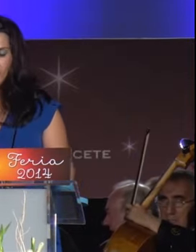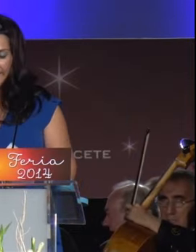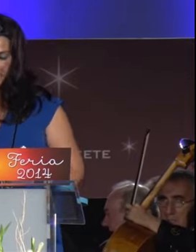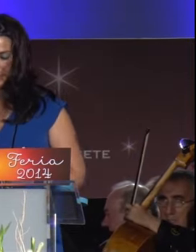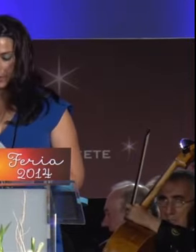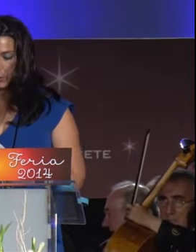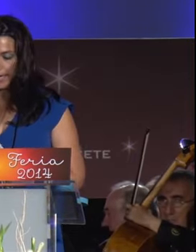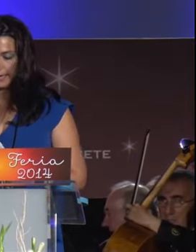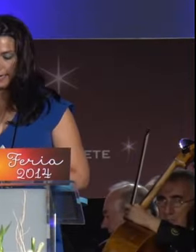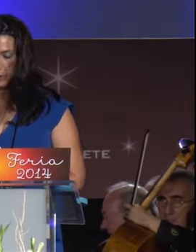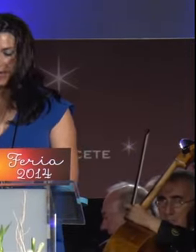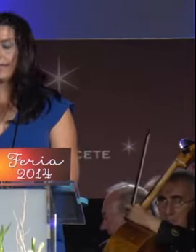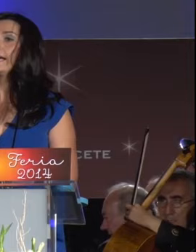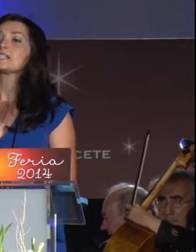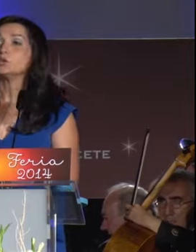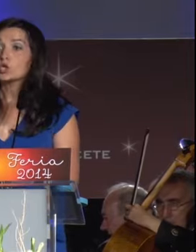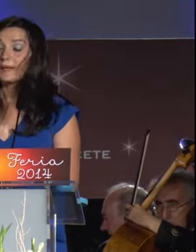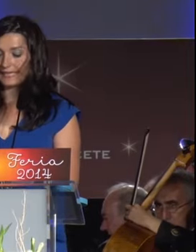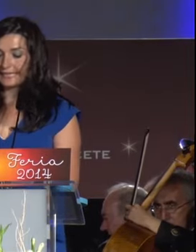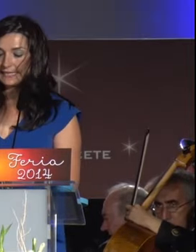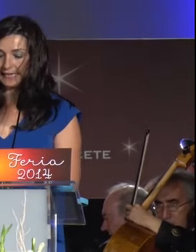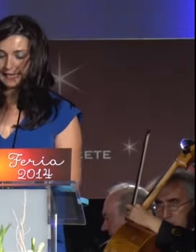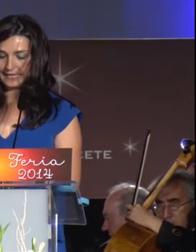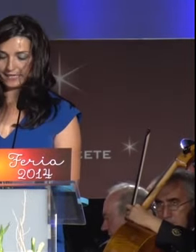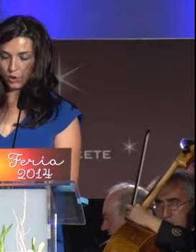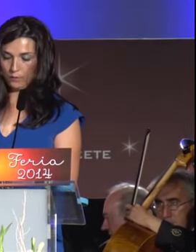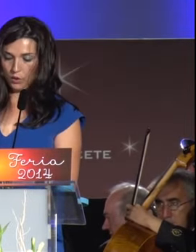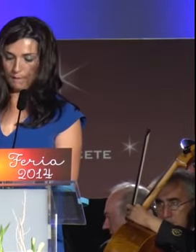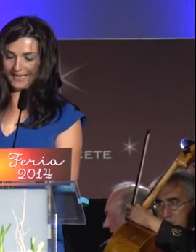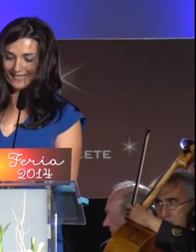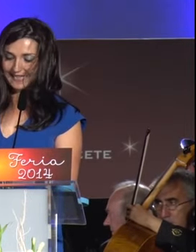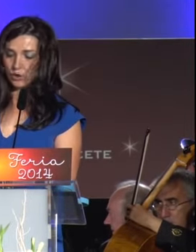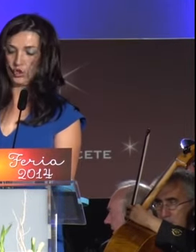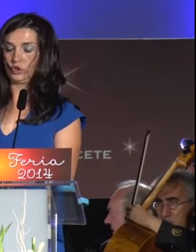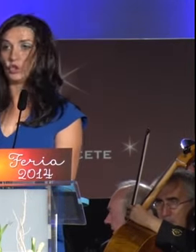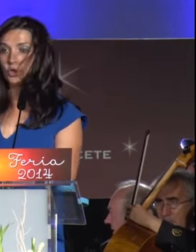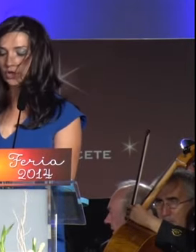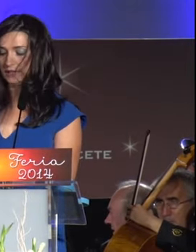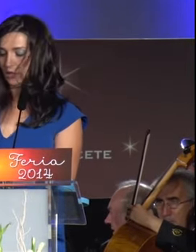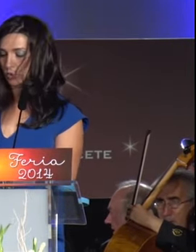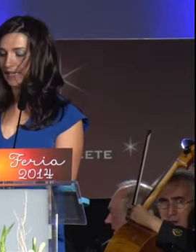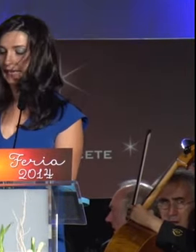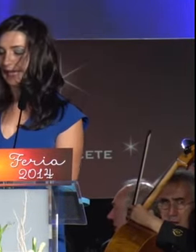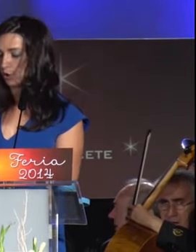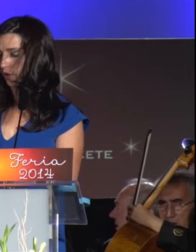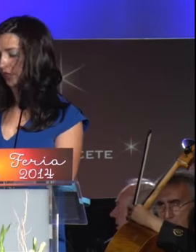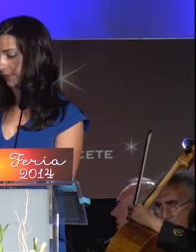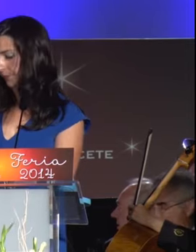Bueno, voy a nombrar en primer lugar a una de las dos parejas elegidas como manchegos de honor de